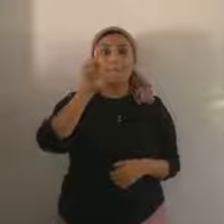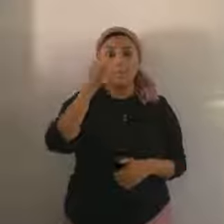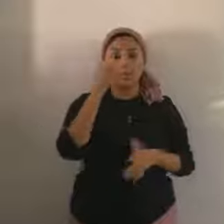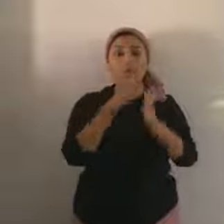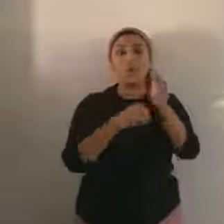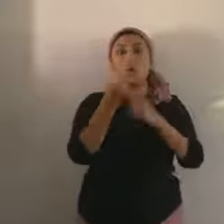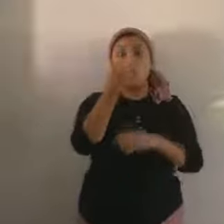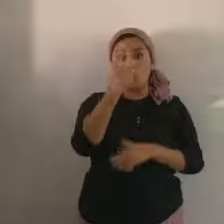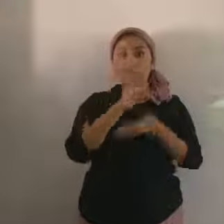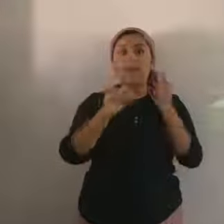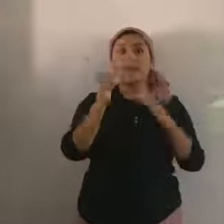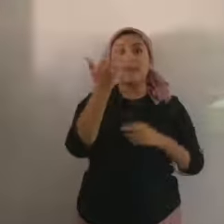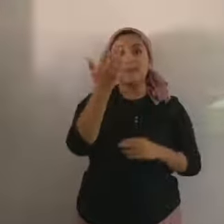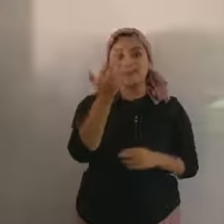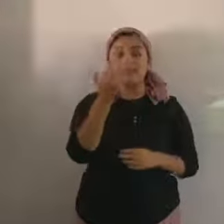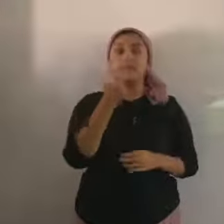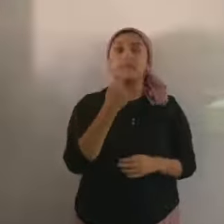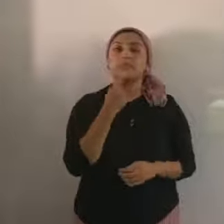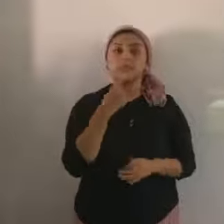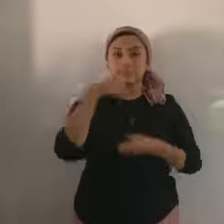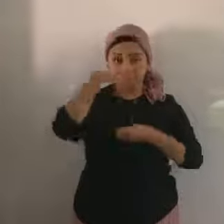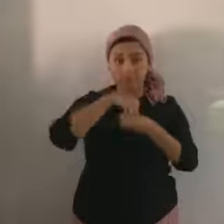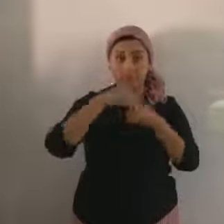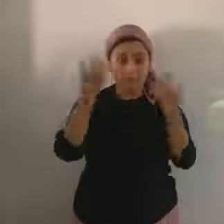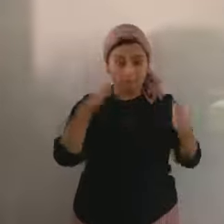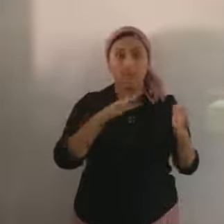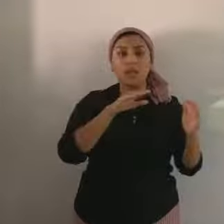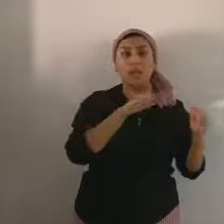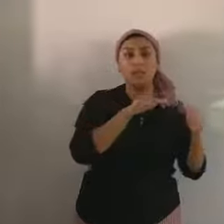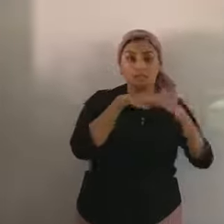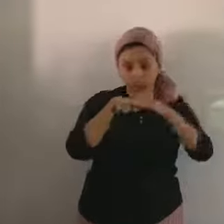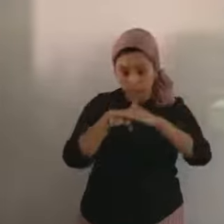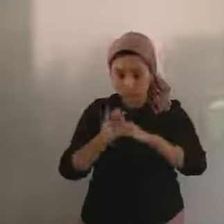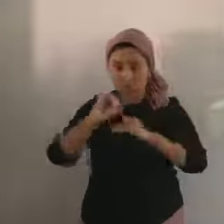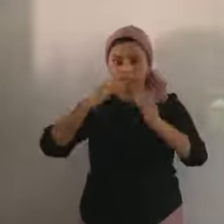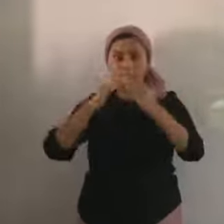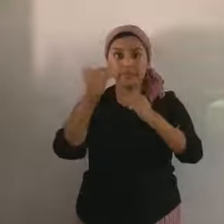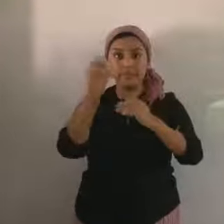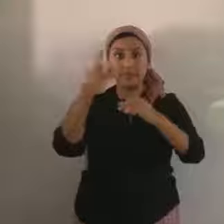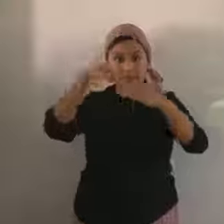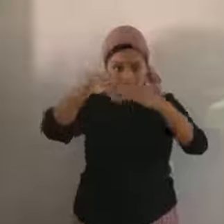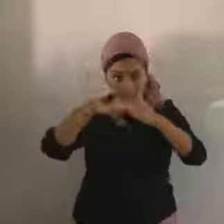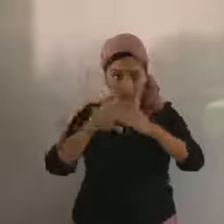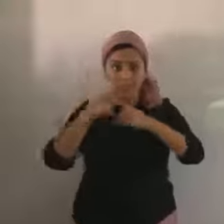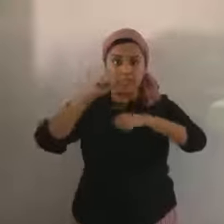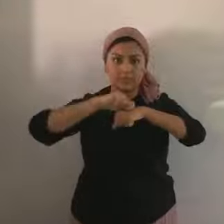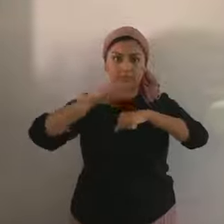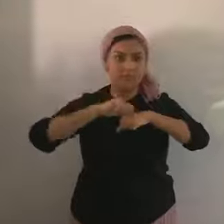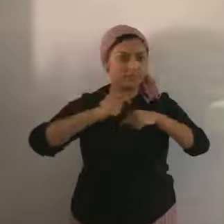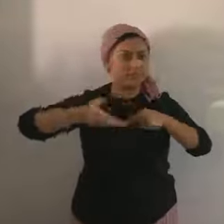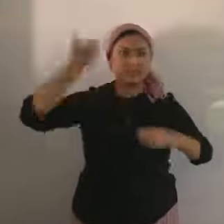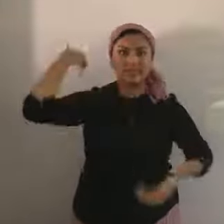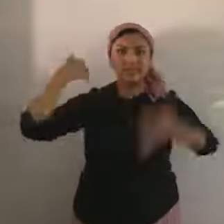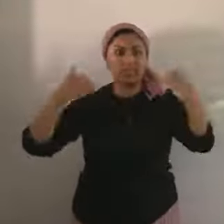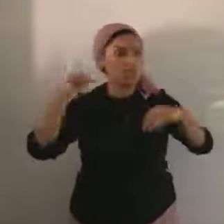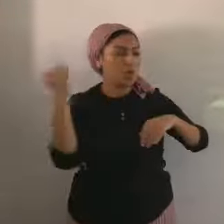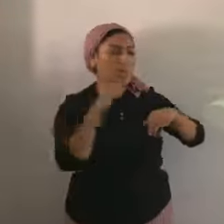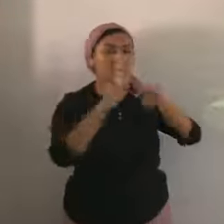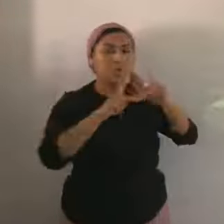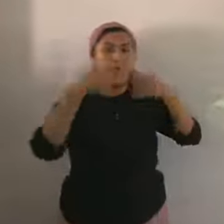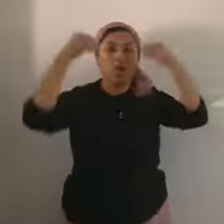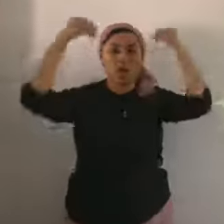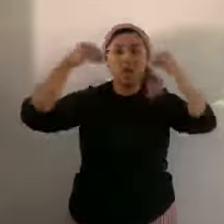verso 15 dice: vinieron pues a Jerusalén, y entrando Yahshua en el templo, comenzó a echar fuera a los que vendían y compraban en